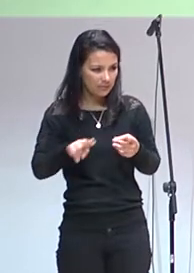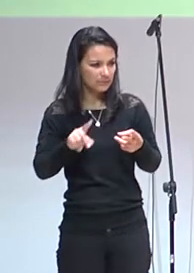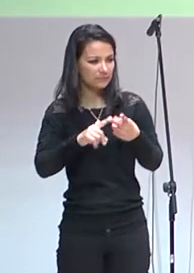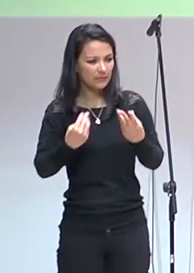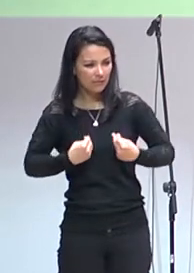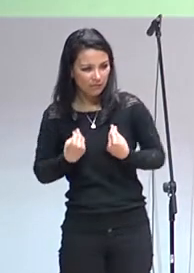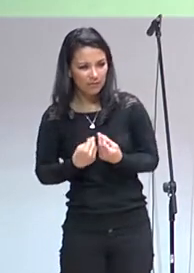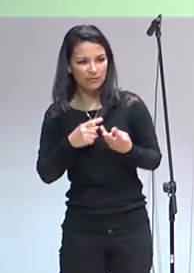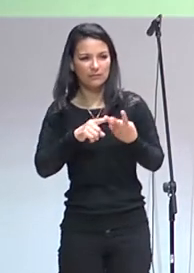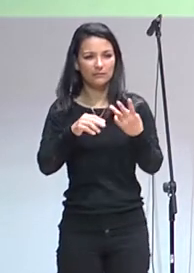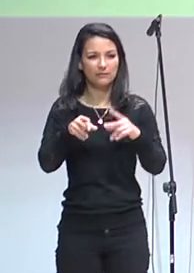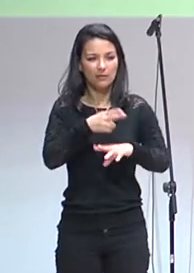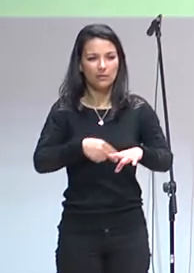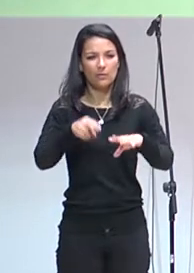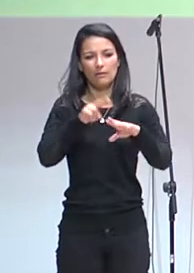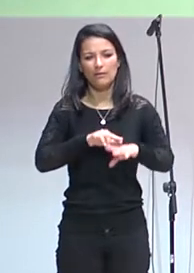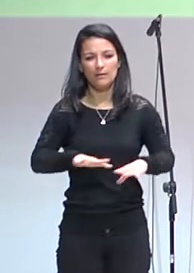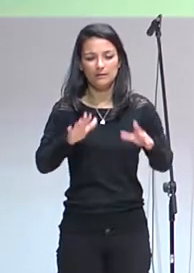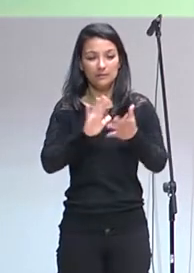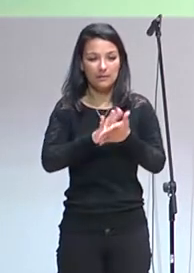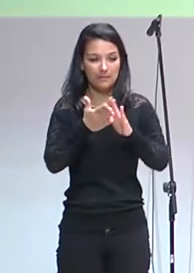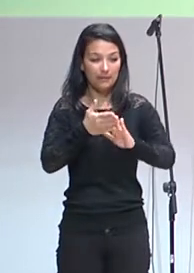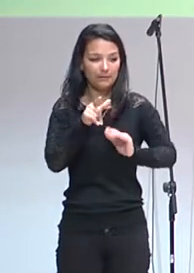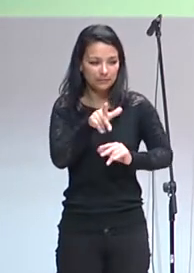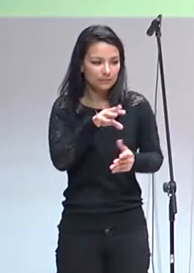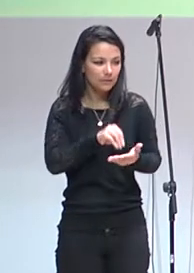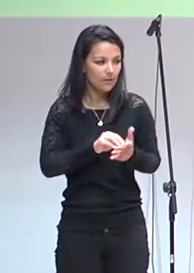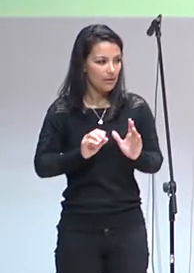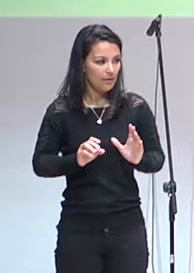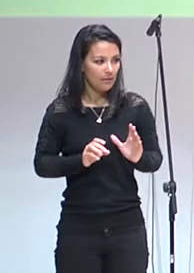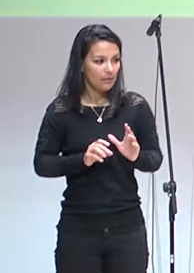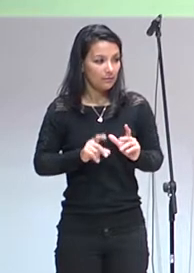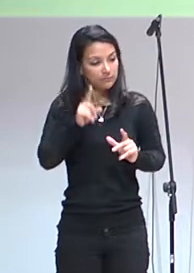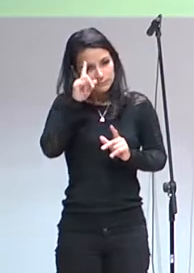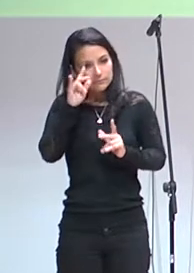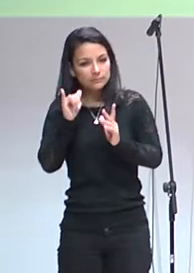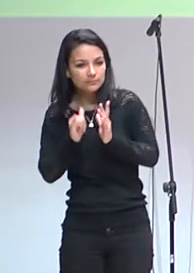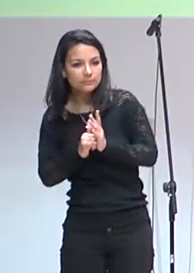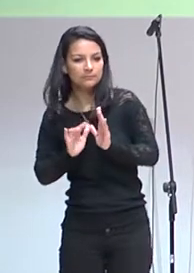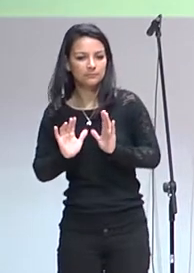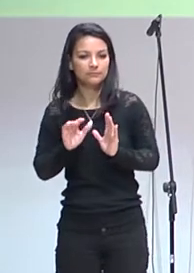hoy nos convoca, ¿sí? Entonces creo yo que